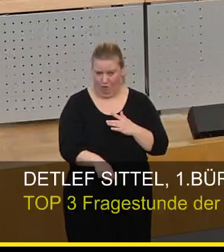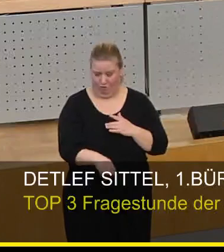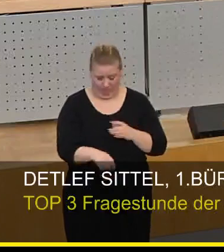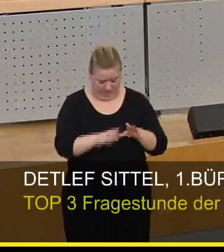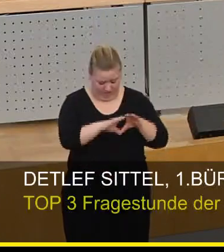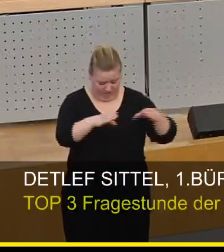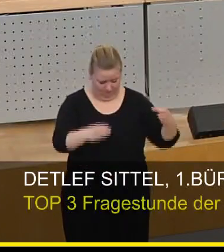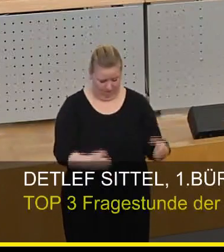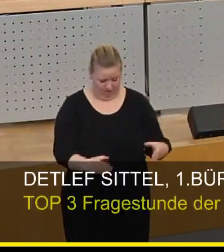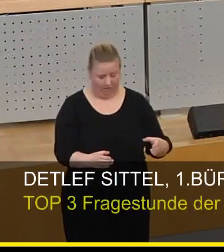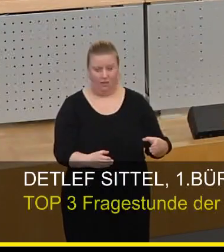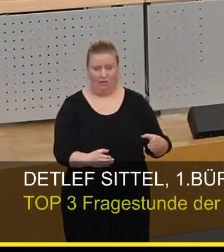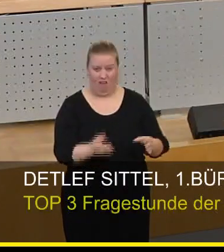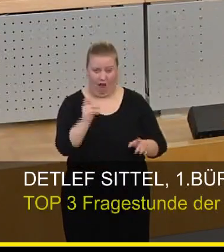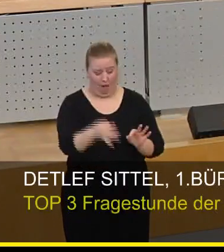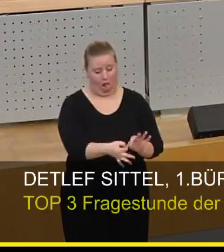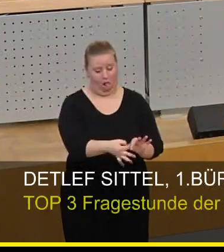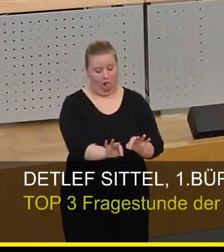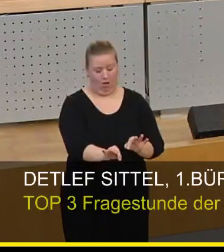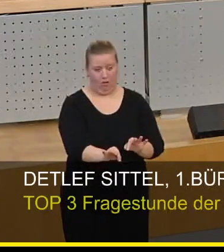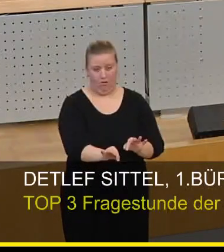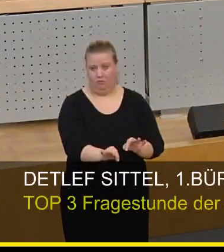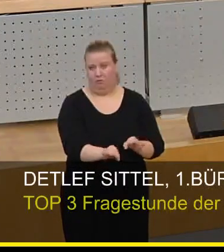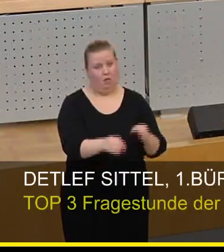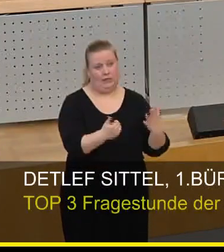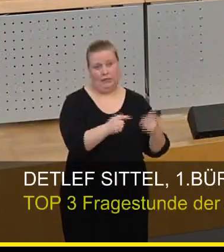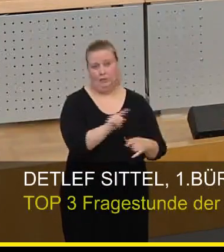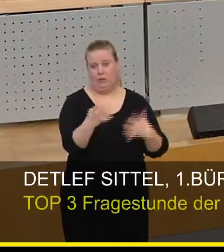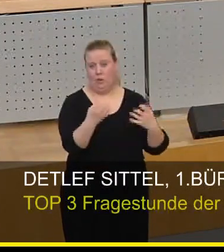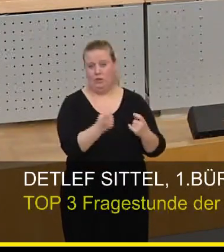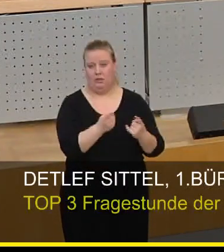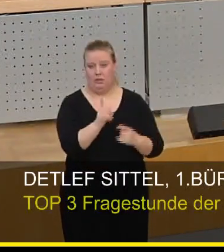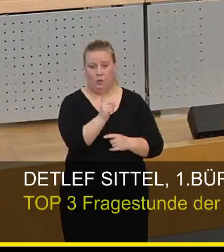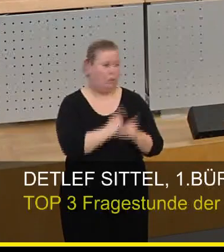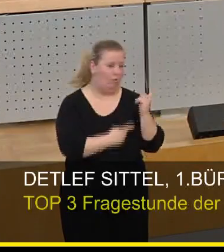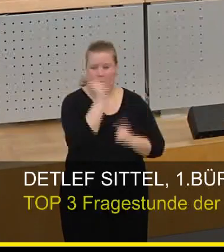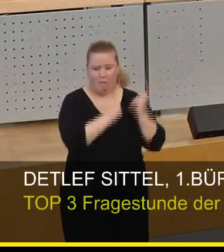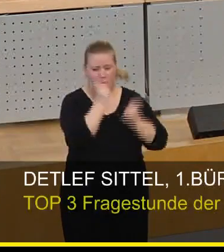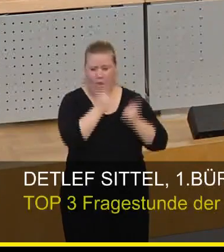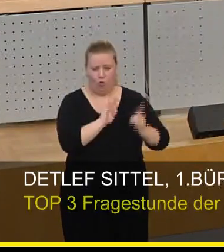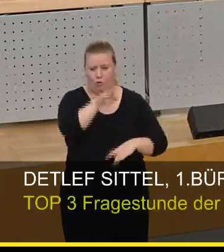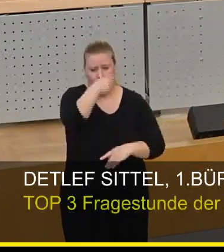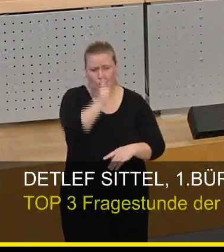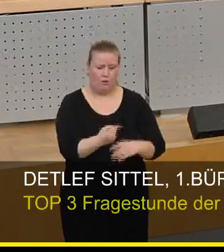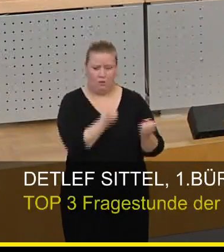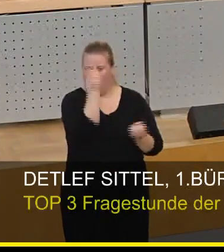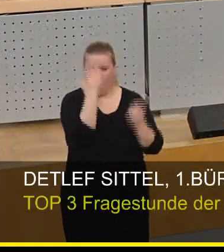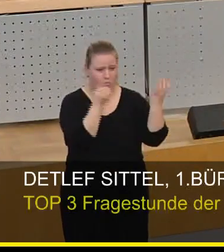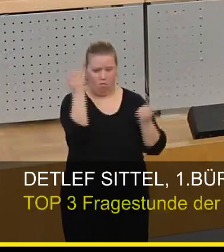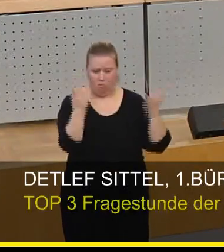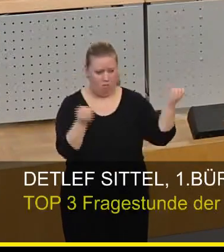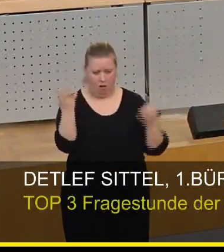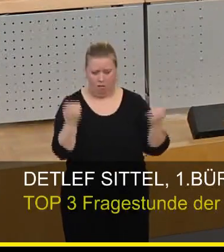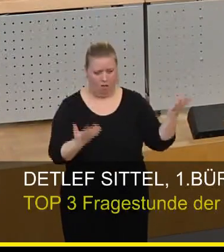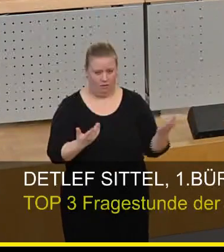dort, wo mit einmal Zünden für 60 oder 90 Sekunden mehrere hundert Effekte erzielen kann, die bis zu 50 Meter in